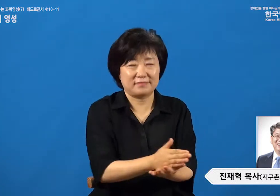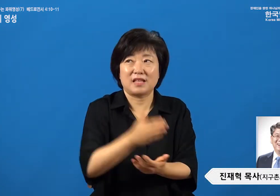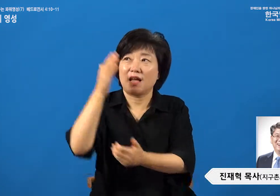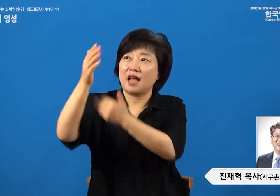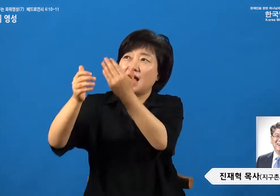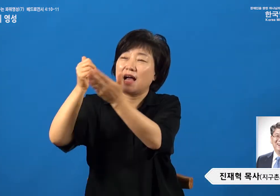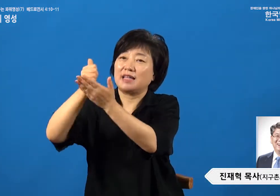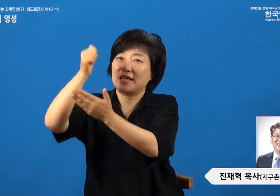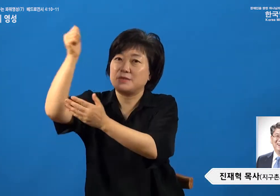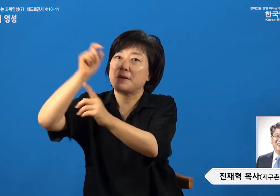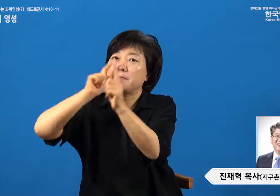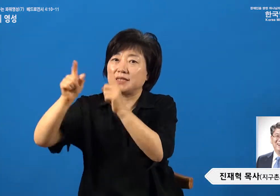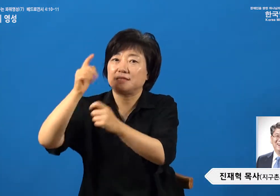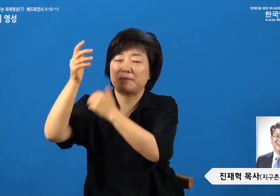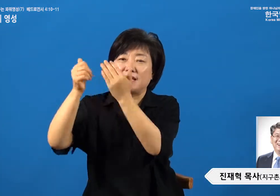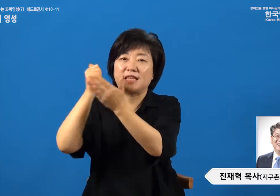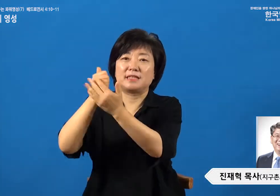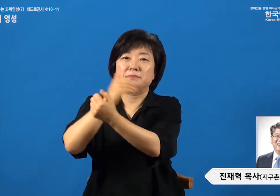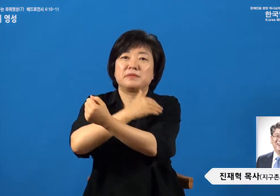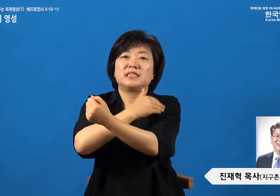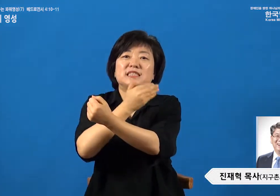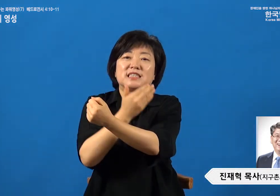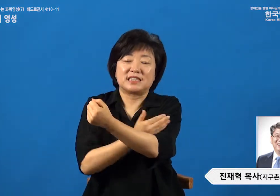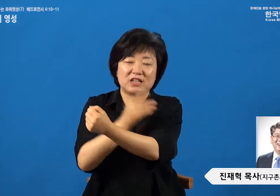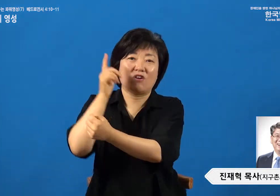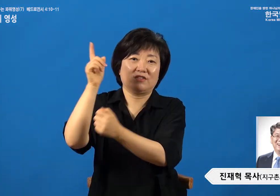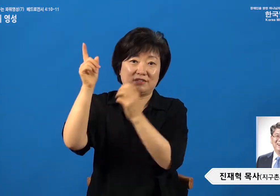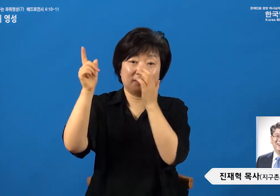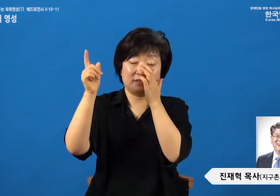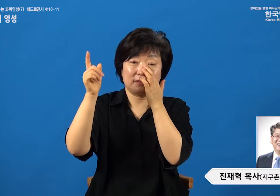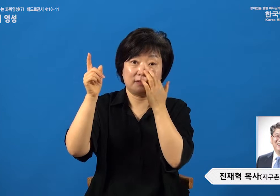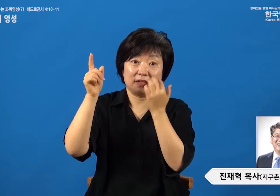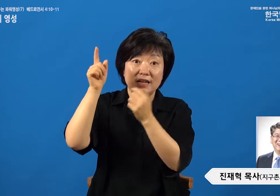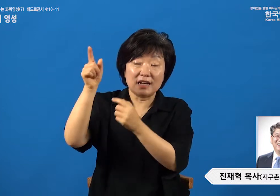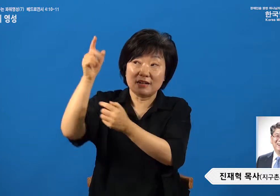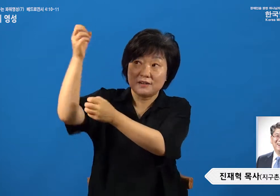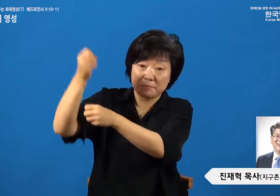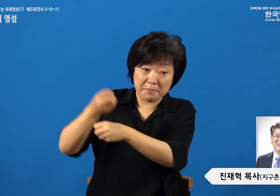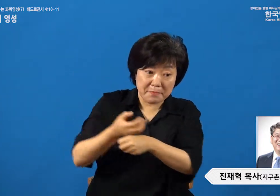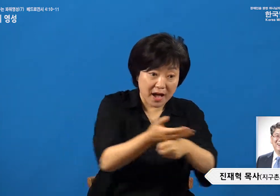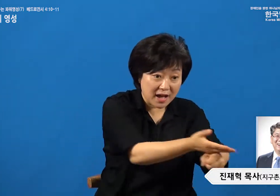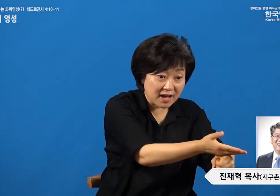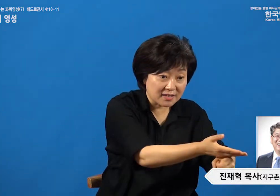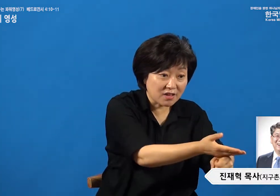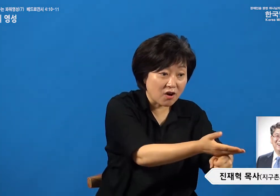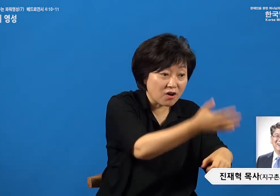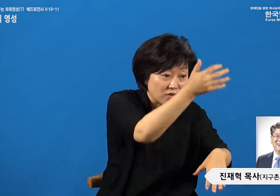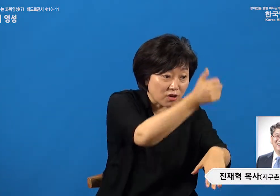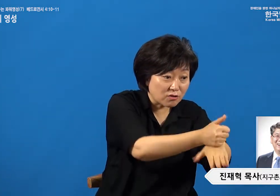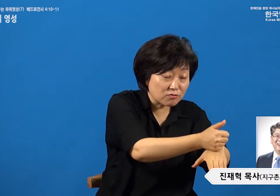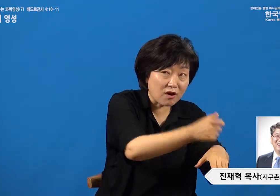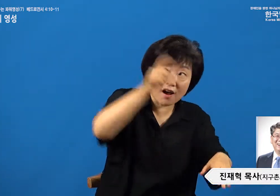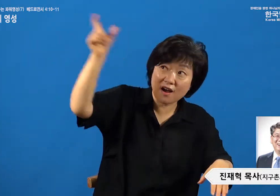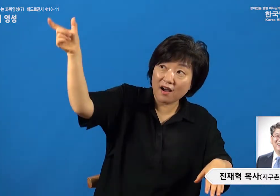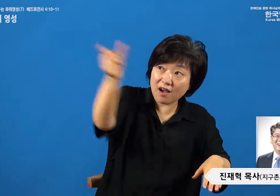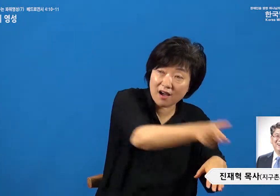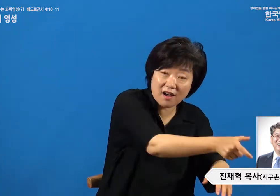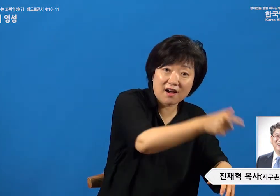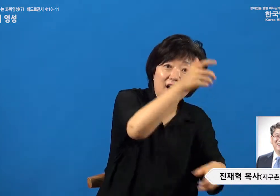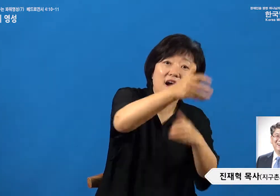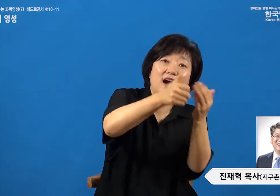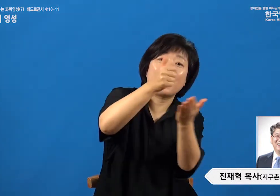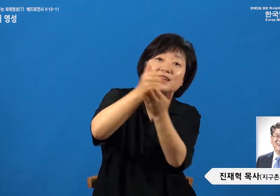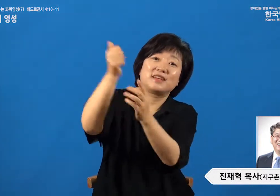하나님의 말씀, 하나님의 능력, 이로 인하여 하나님께서 영광을 받으시게 하라.